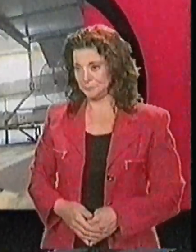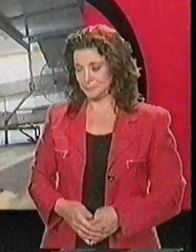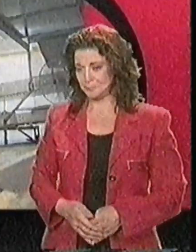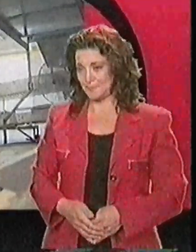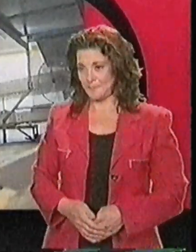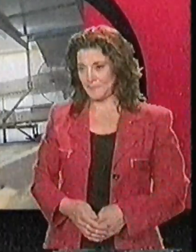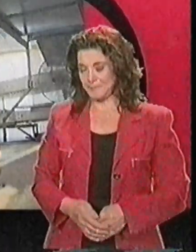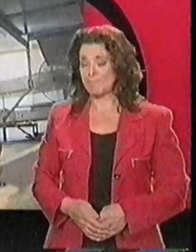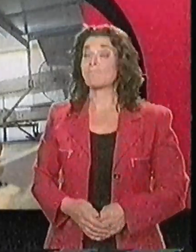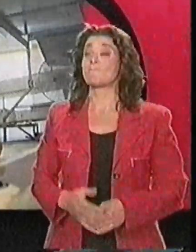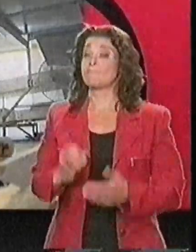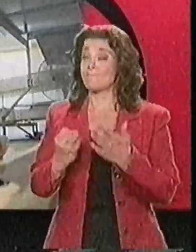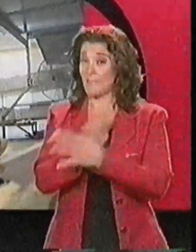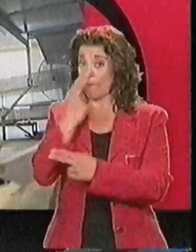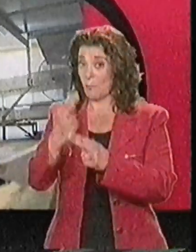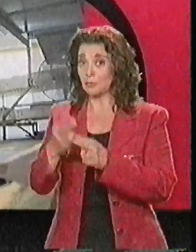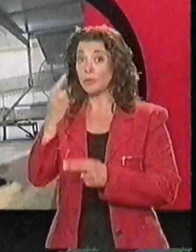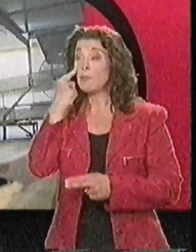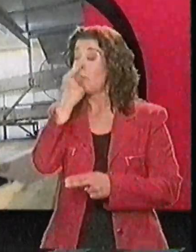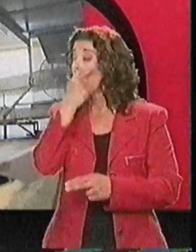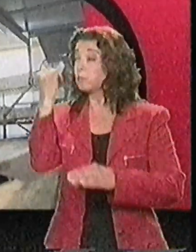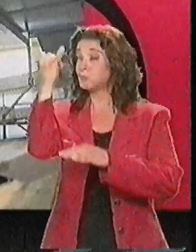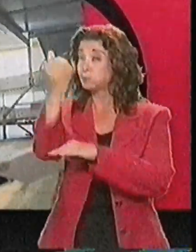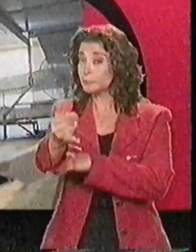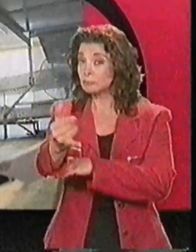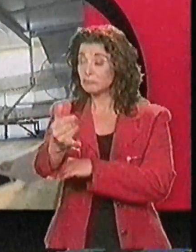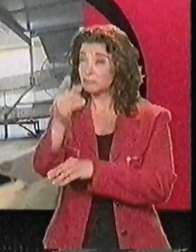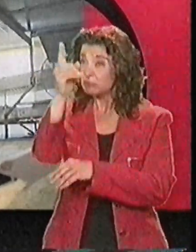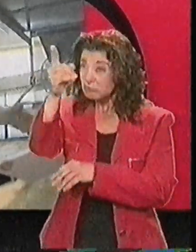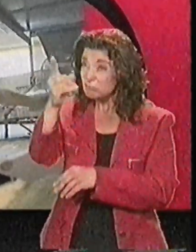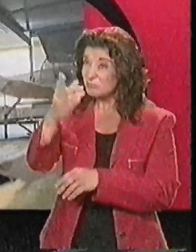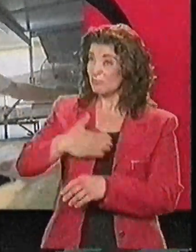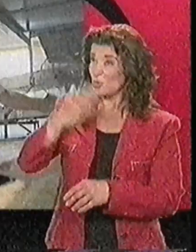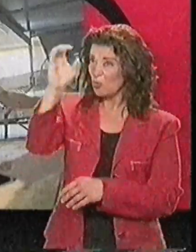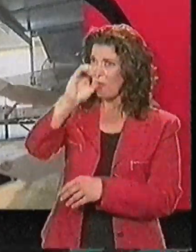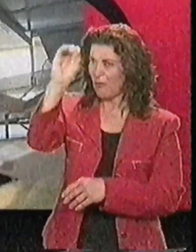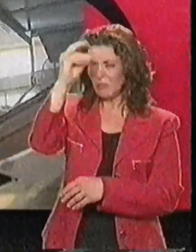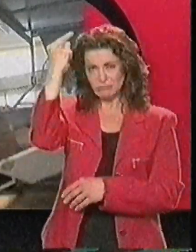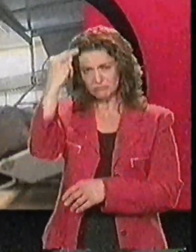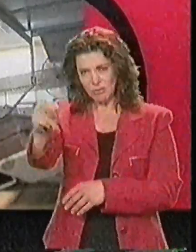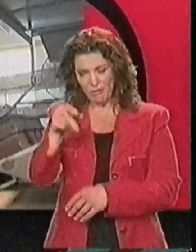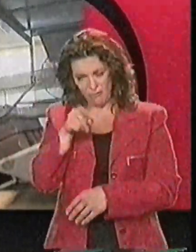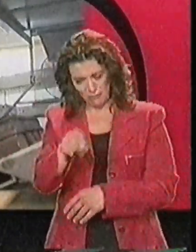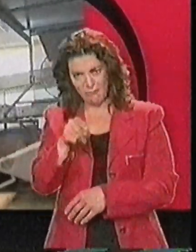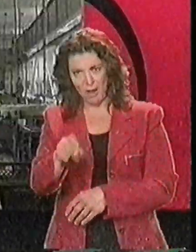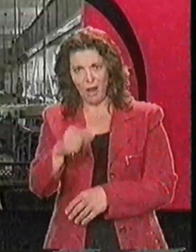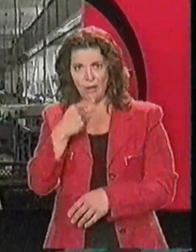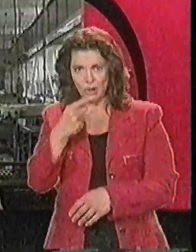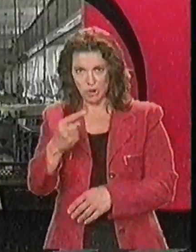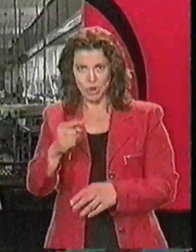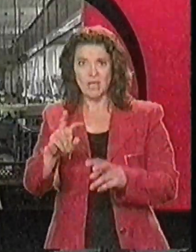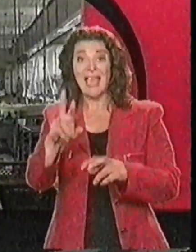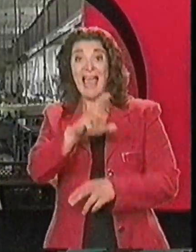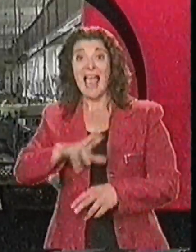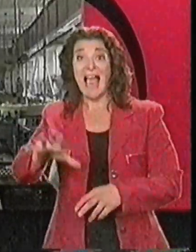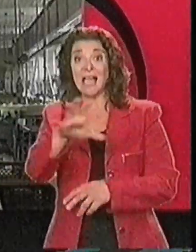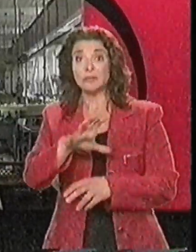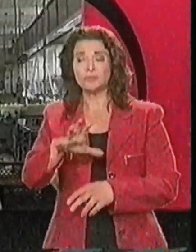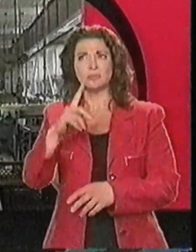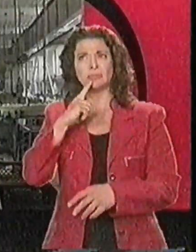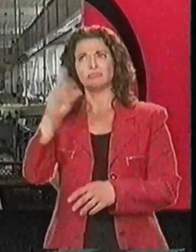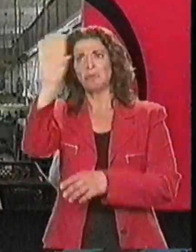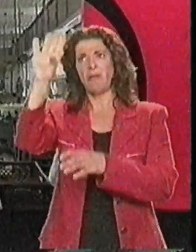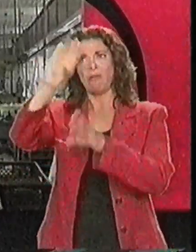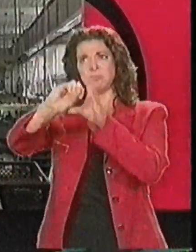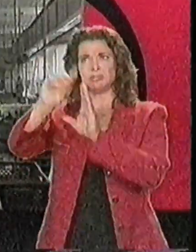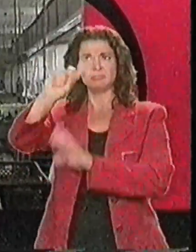Et pour aller plus loin, pas besoin nécessairement de l'Europe, dit-on dans ce land divisé, à l'image du pays tout entier. L'Europe, elle